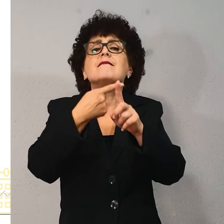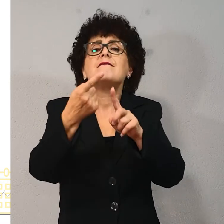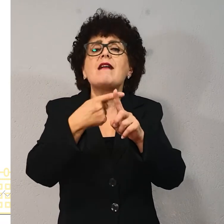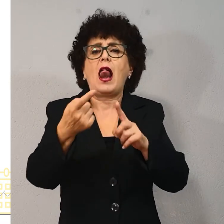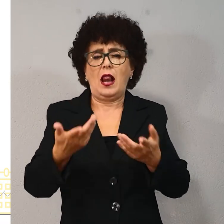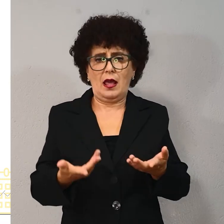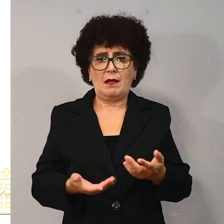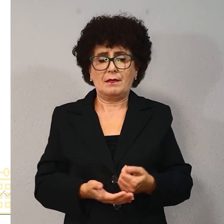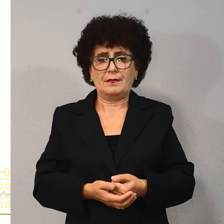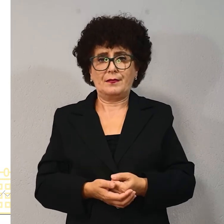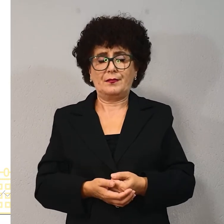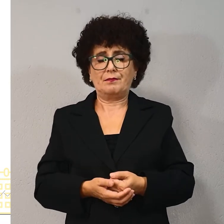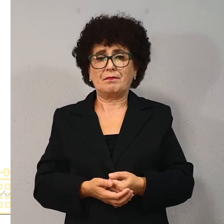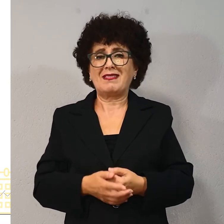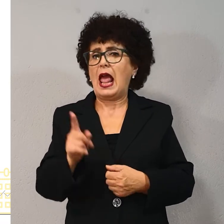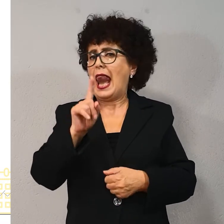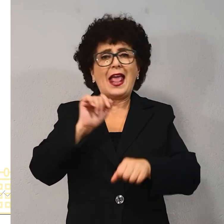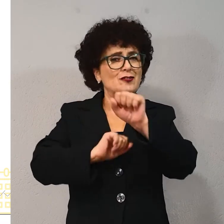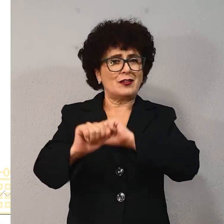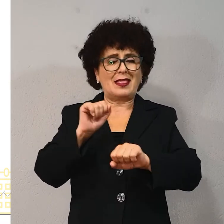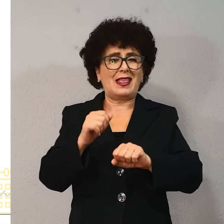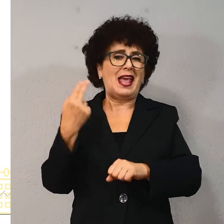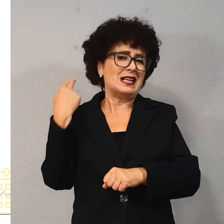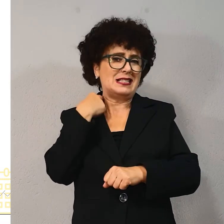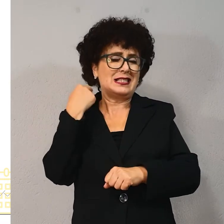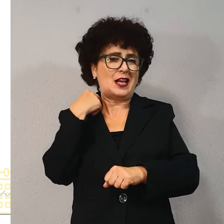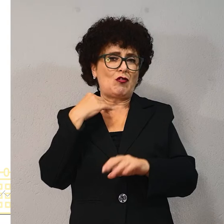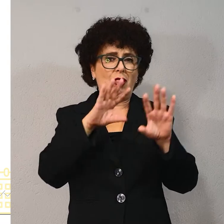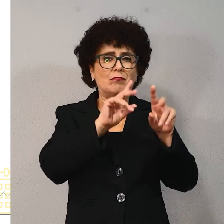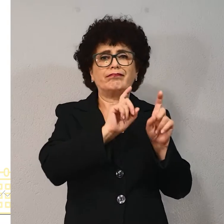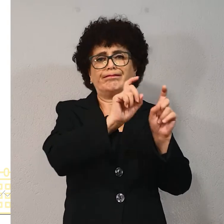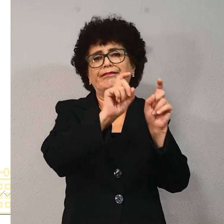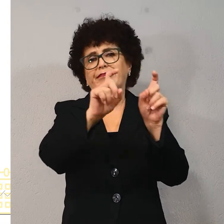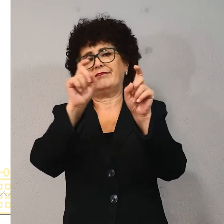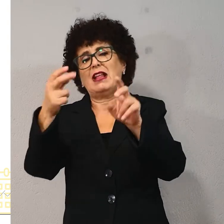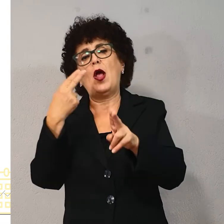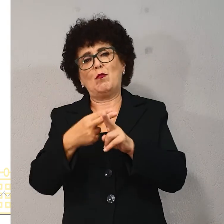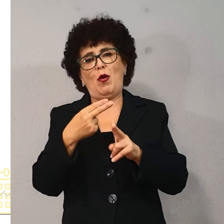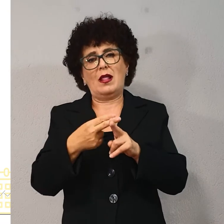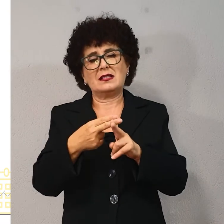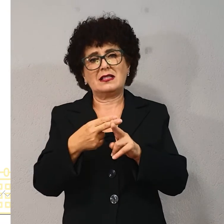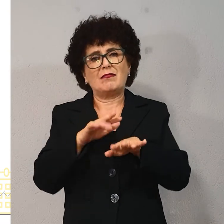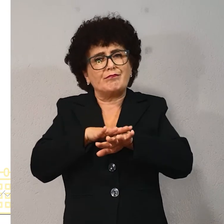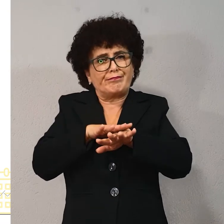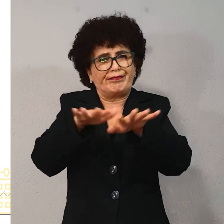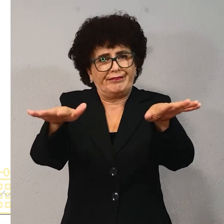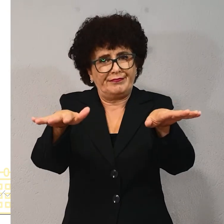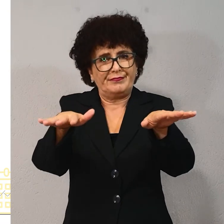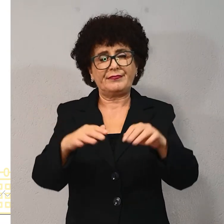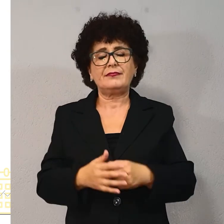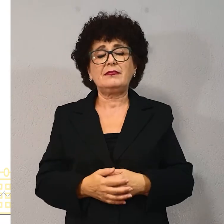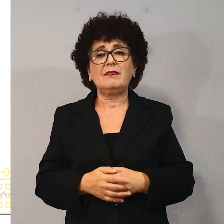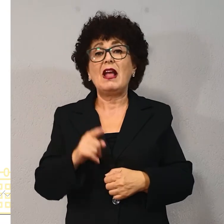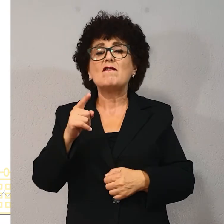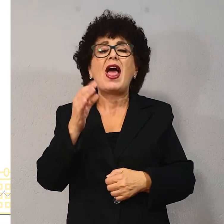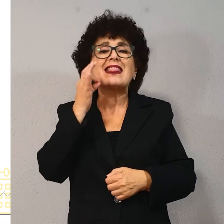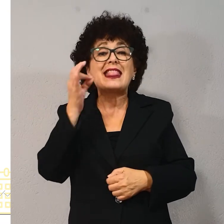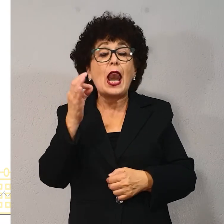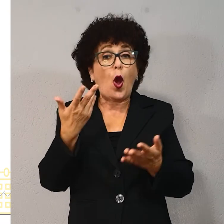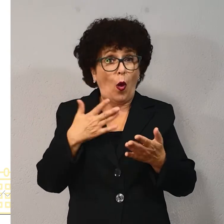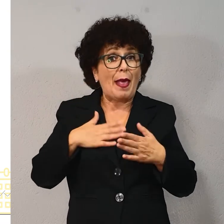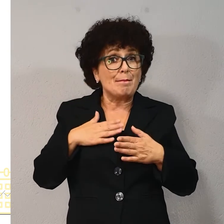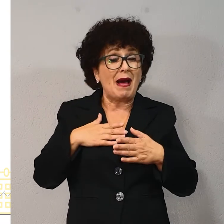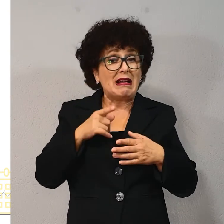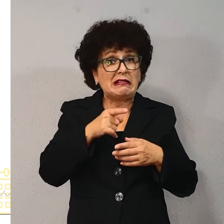Недостатоци. Не штити од сексуално преносливи инфекции. Во плодните денови треба